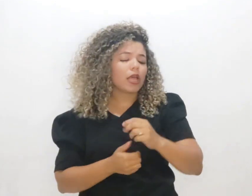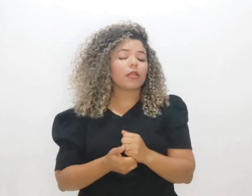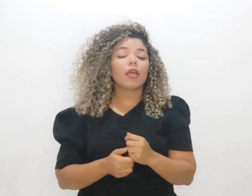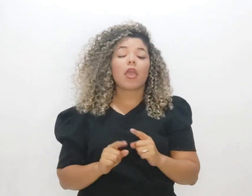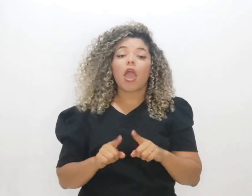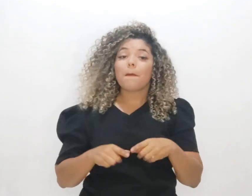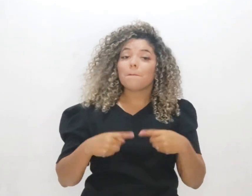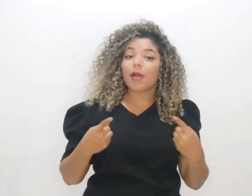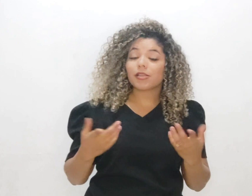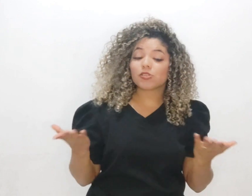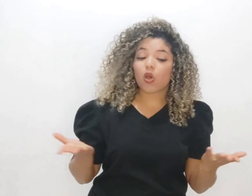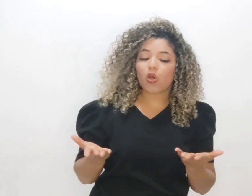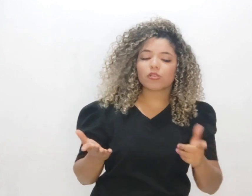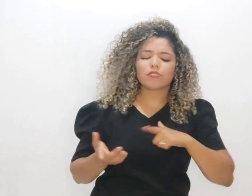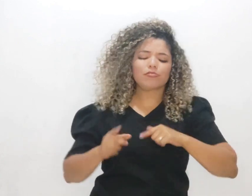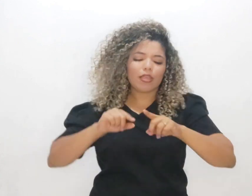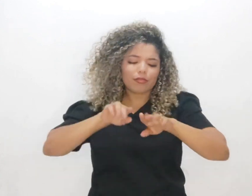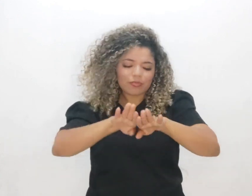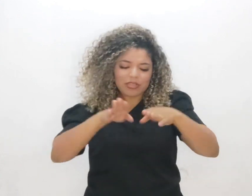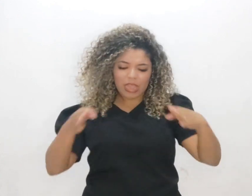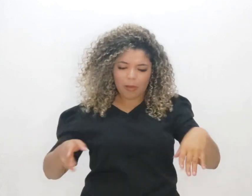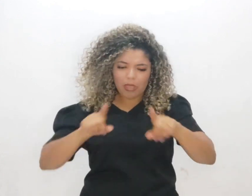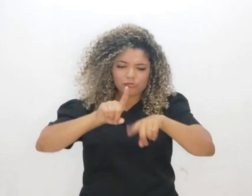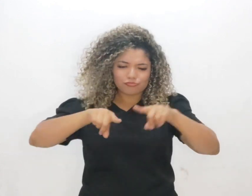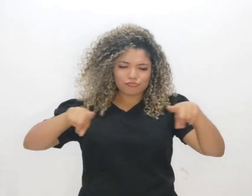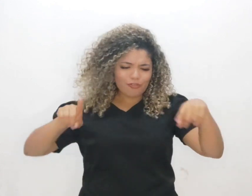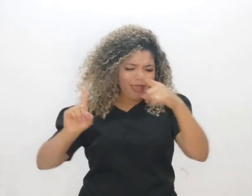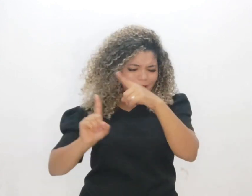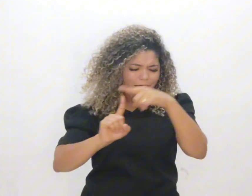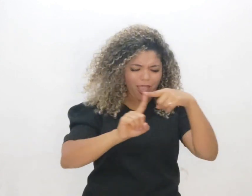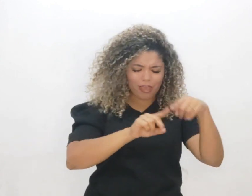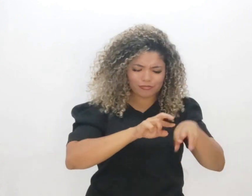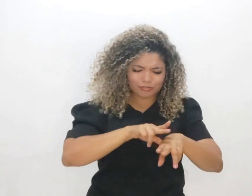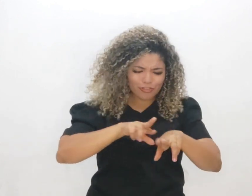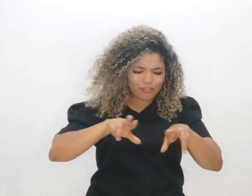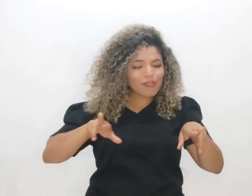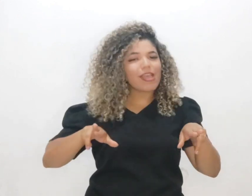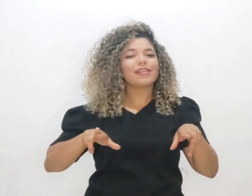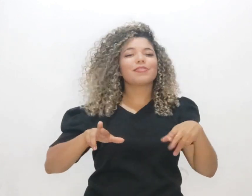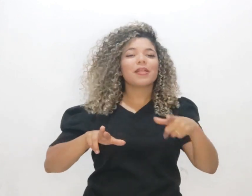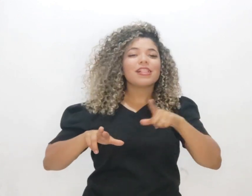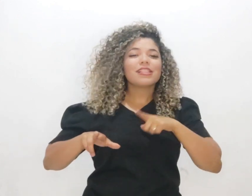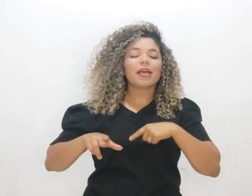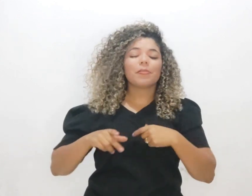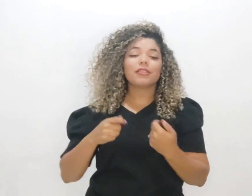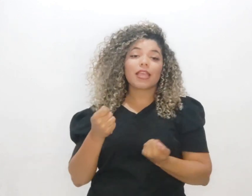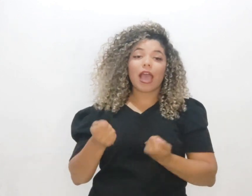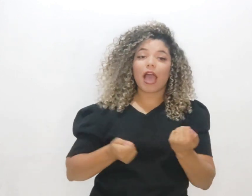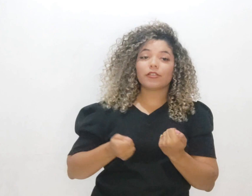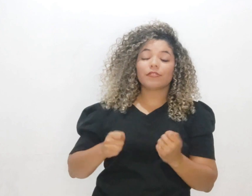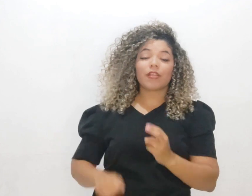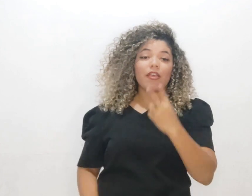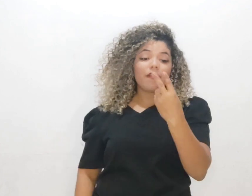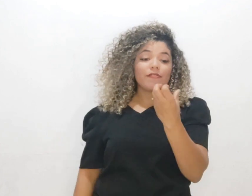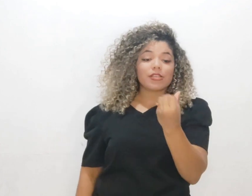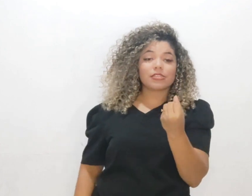isso, aqui nós temos diversas engrenagens, vários tipos. Nós temos também a nossa controladora EV6, que vai nos fornecer a